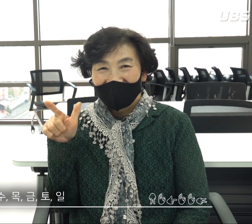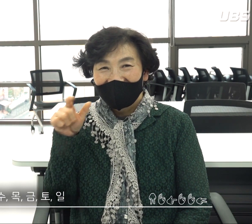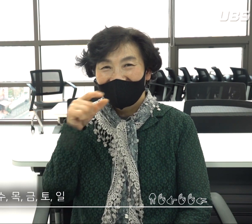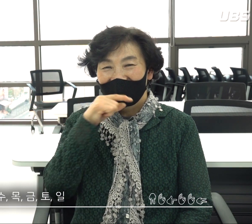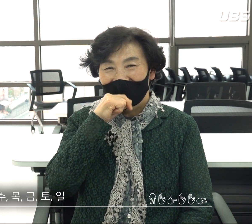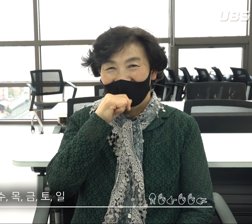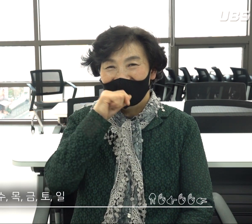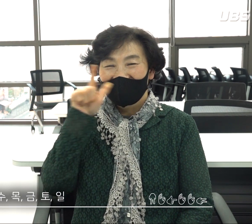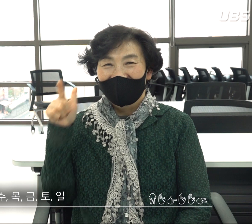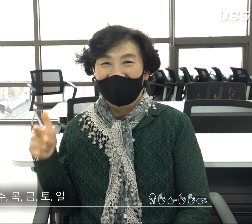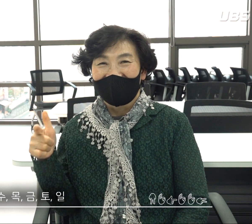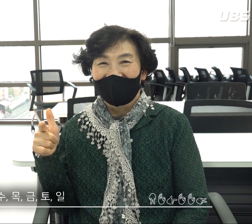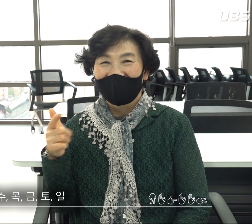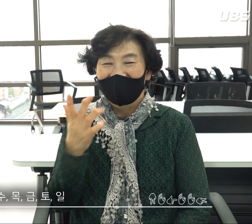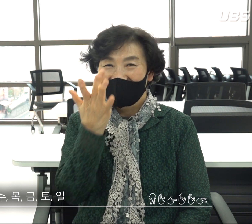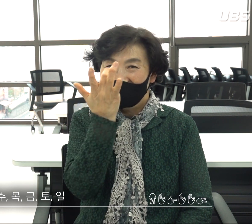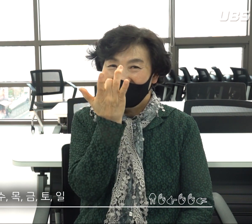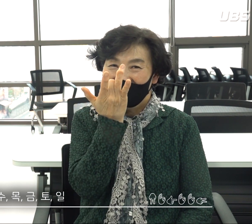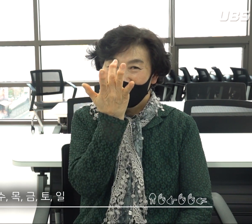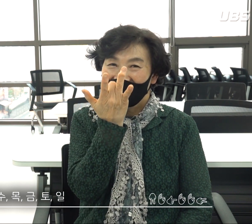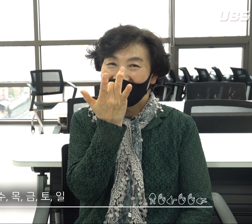월,